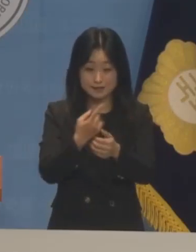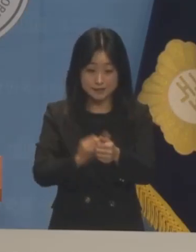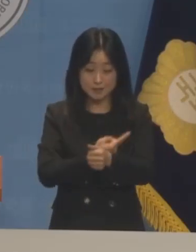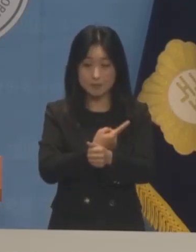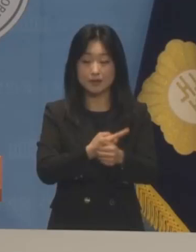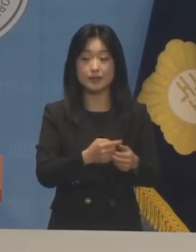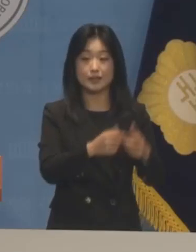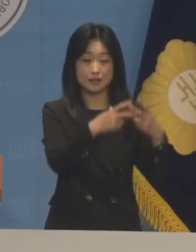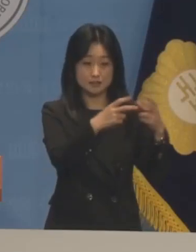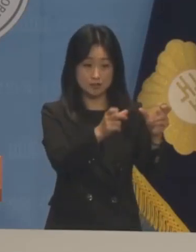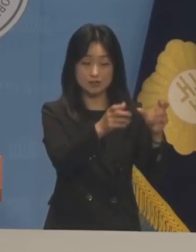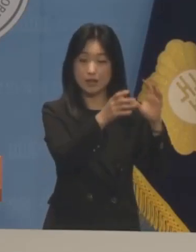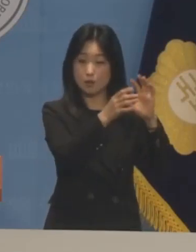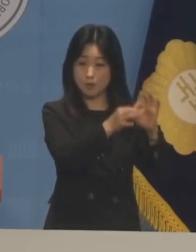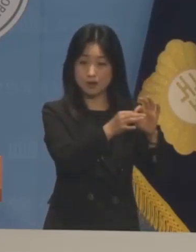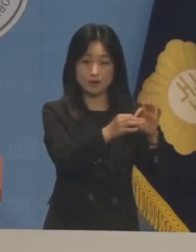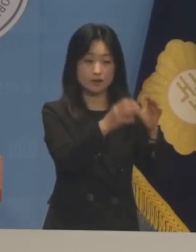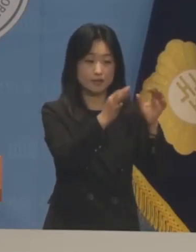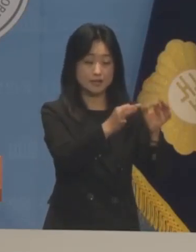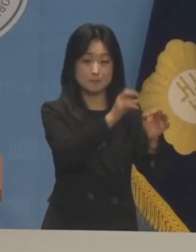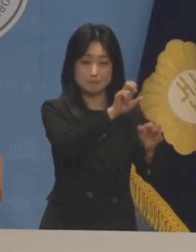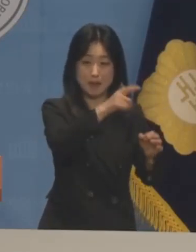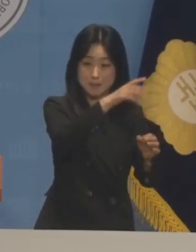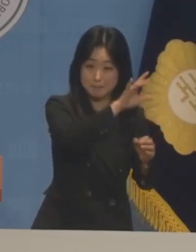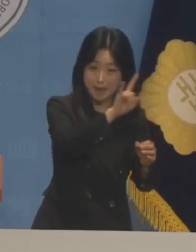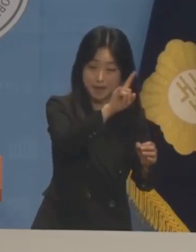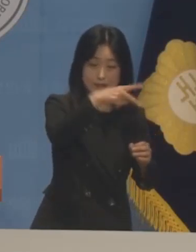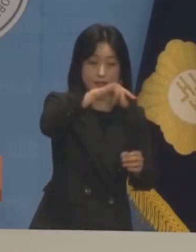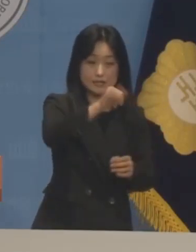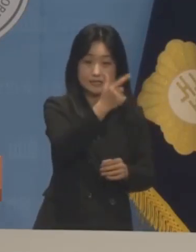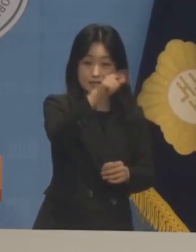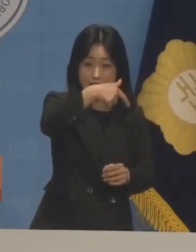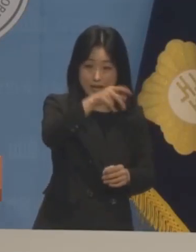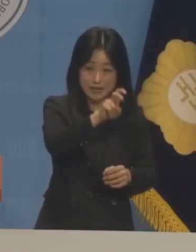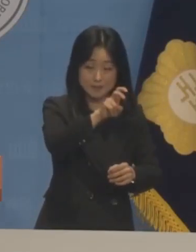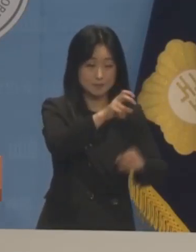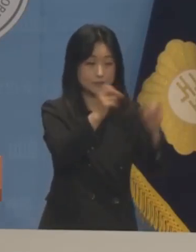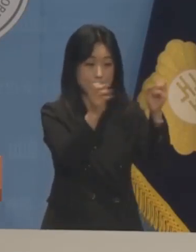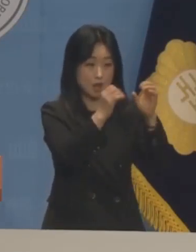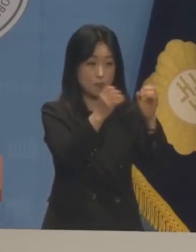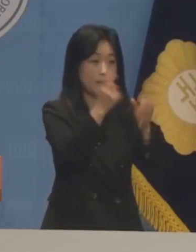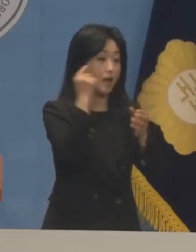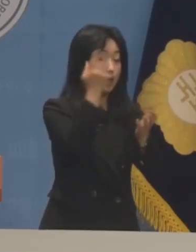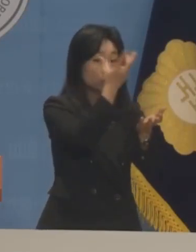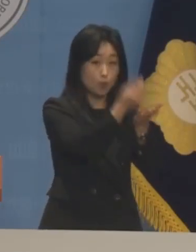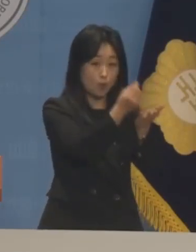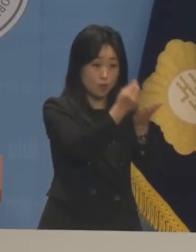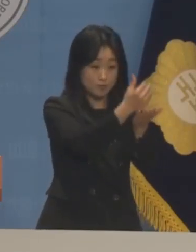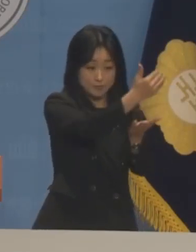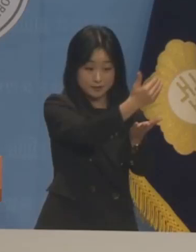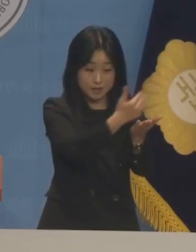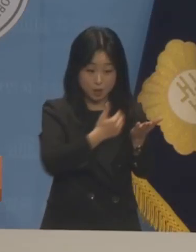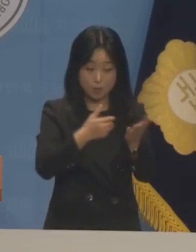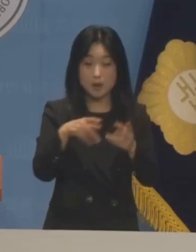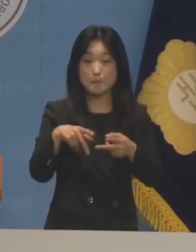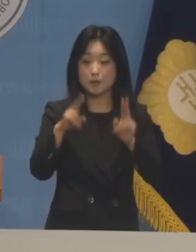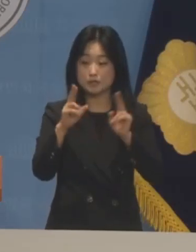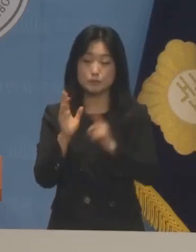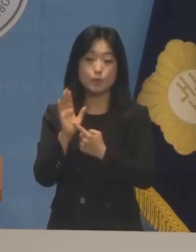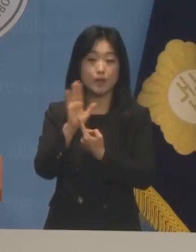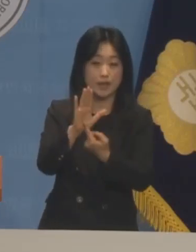화천대유 대주주와 신앙림 전 언론노조 위원장 간의 대화 녹음 파일을 관련 부분을 편집해